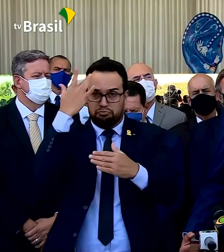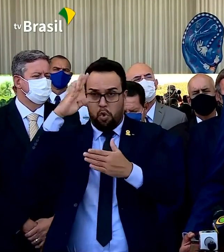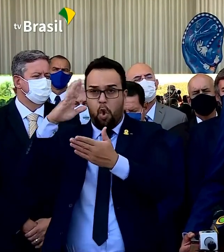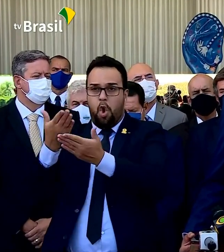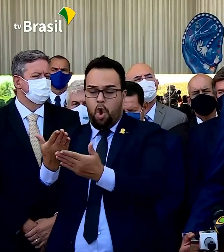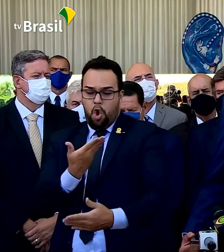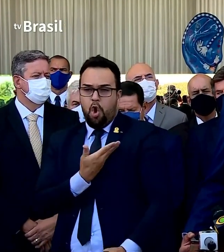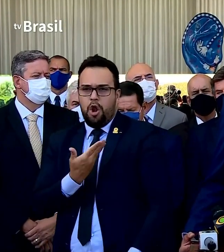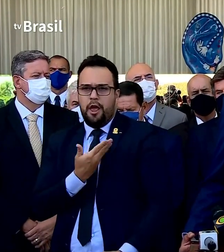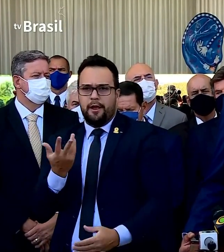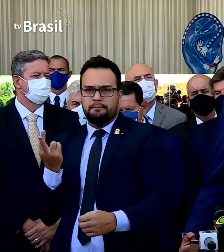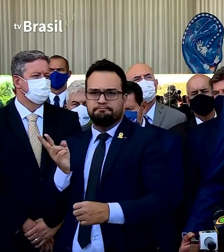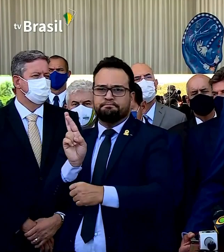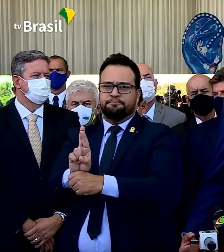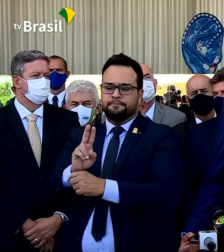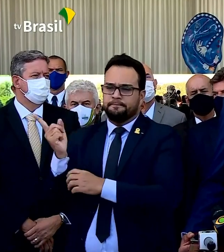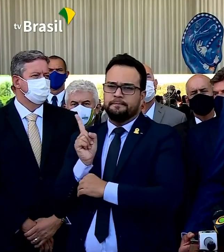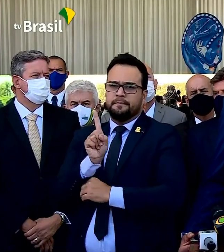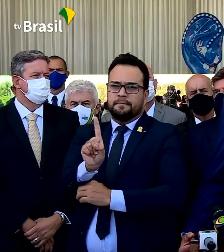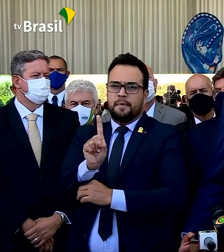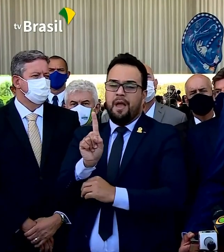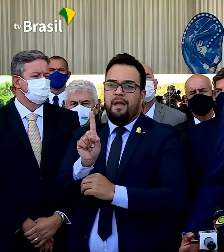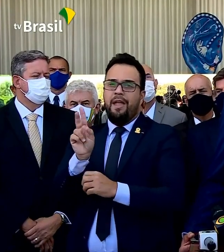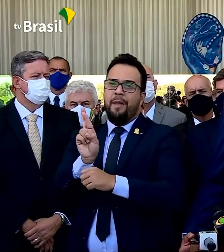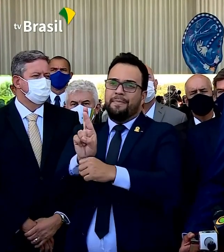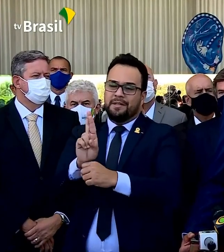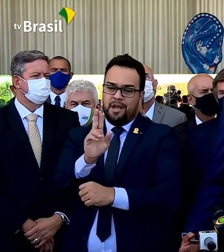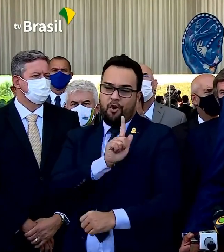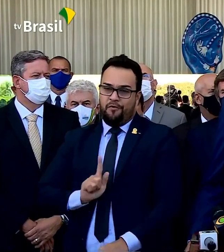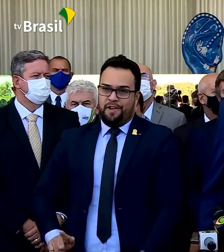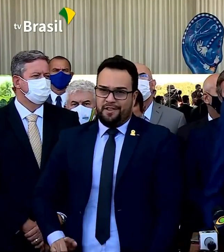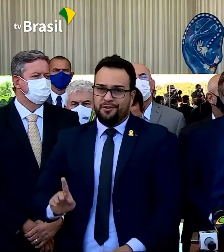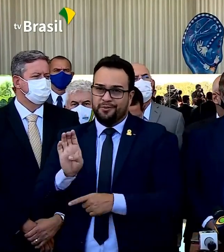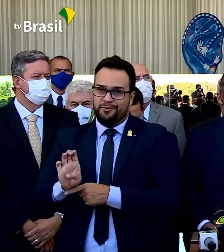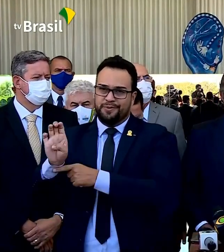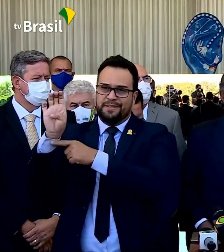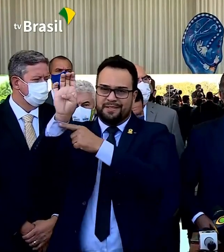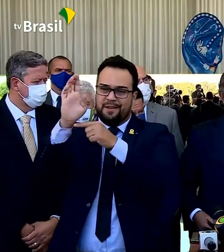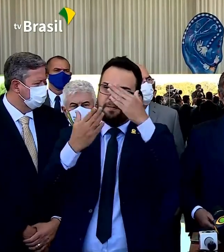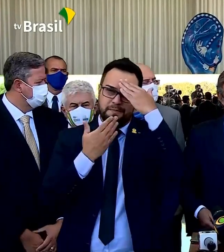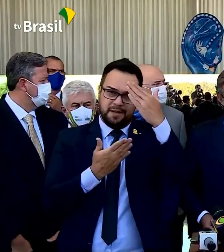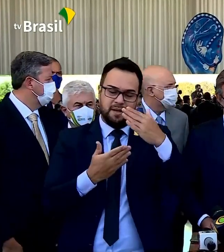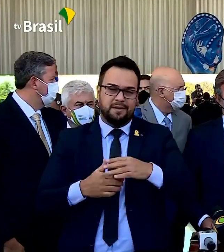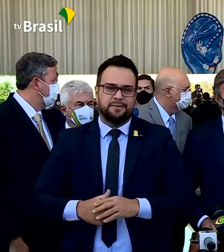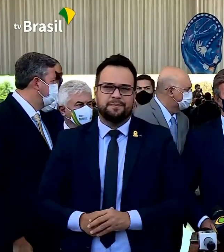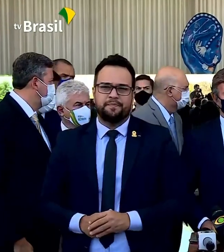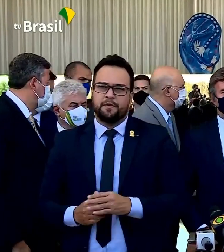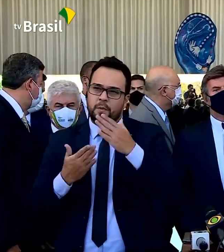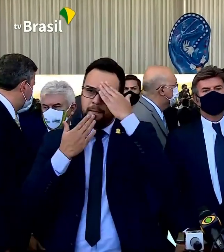enorme em representar aqui os senhores governadores de Estado. Muito obrigado. Muito obrigado, pessoal.